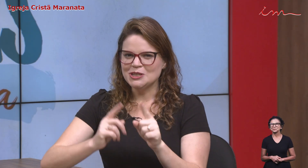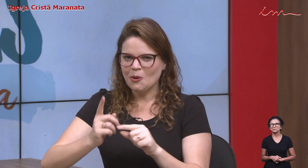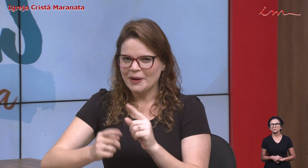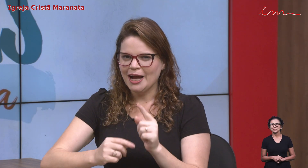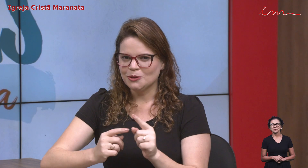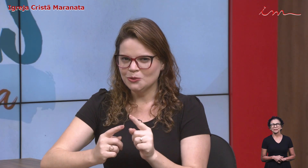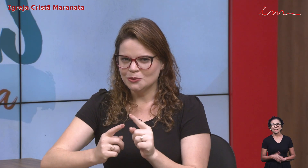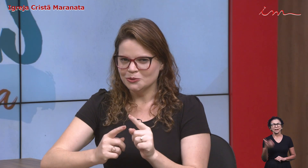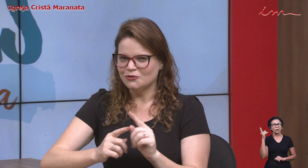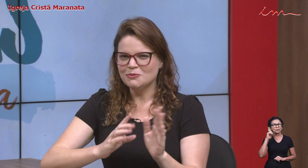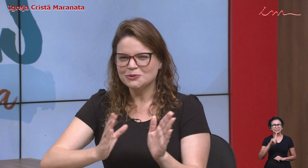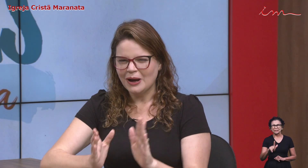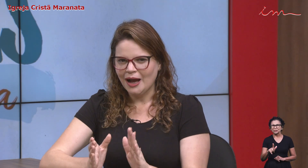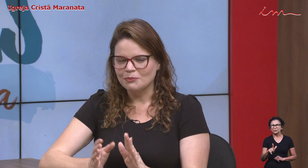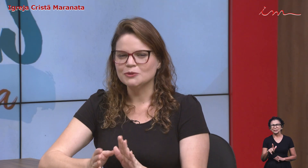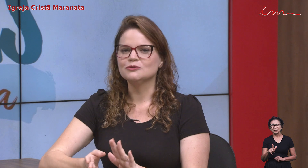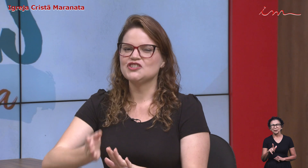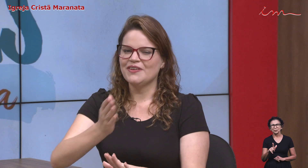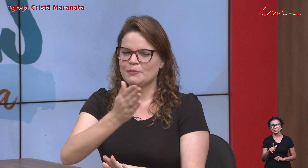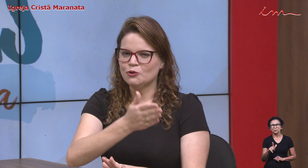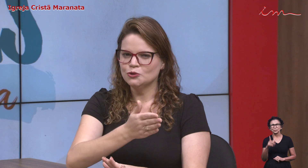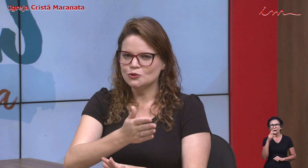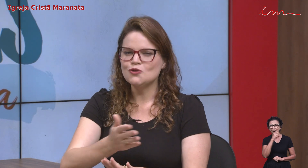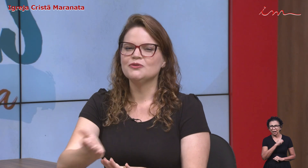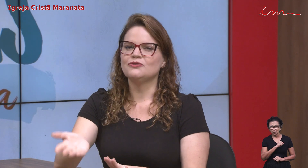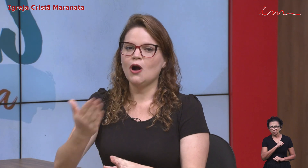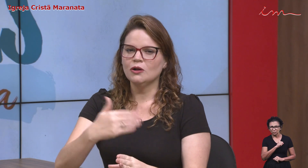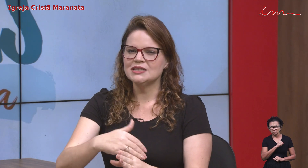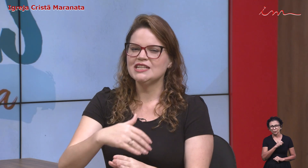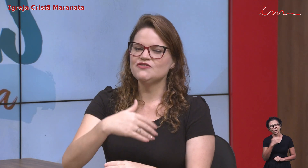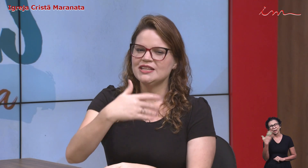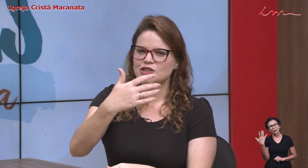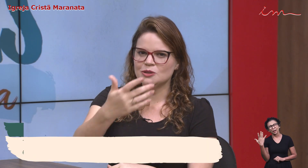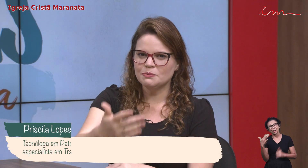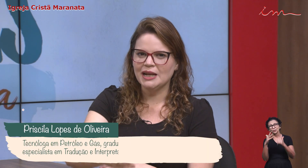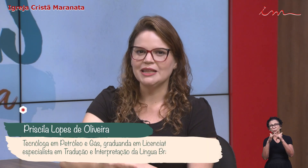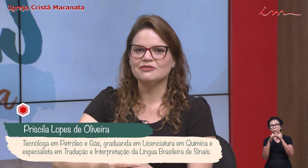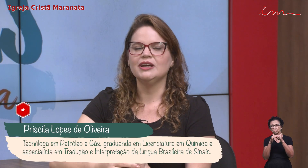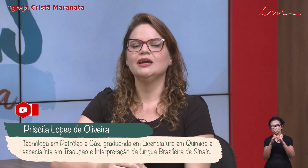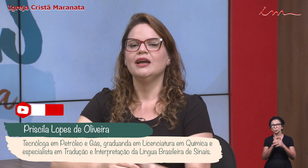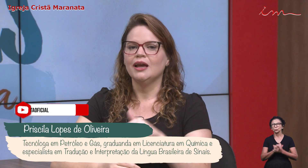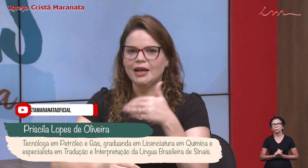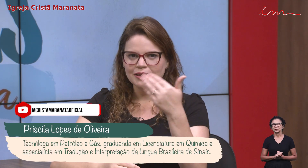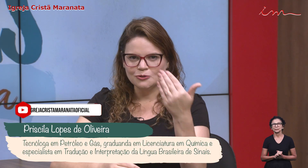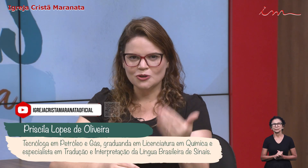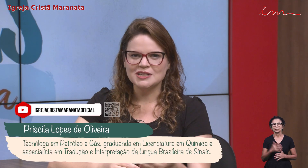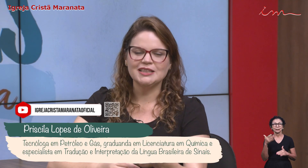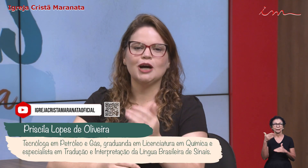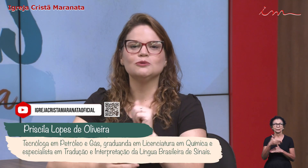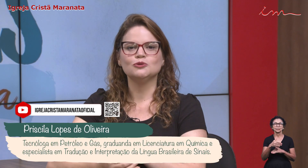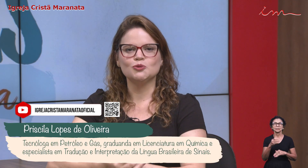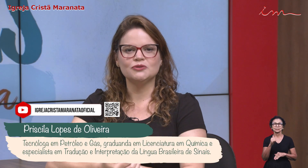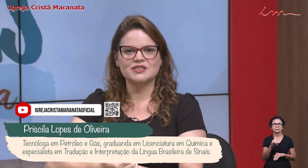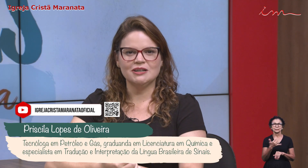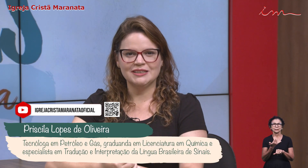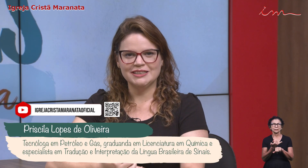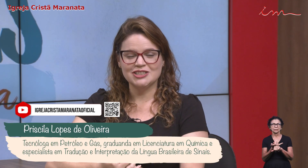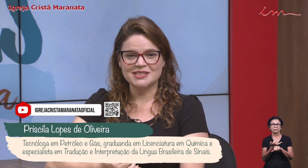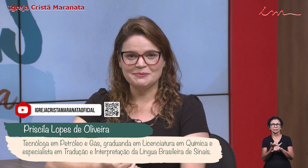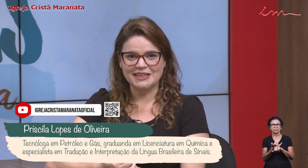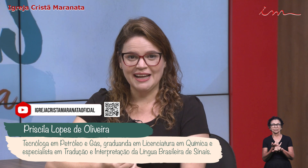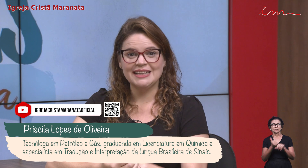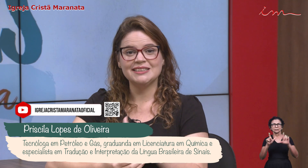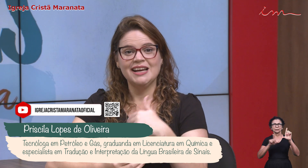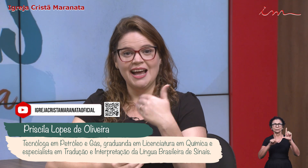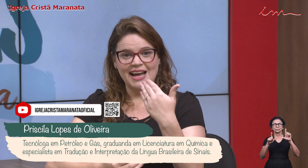Não conseguiu pegar tudo? Foi muito rápido? Se você estiver pelo YouTube, volta. Se estiver assistindo pela TV, entra no nosso canal do YouTube oficial da Igreja